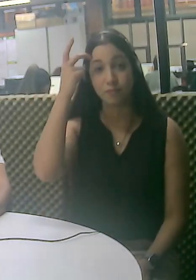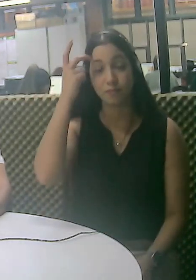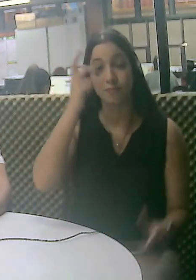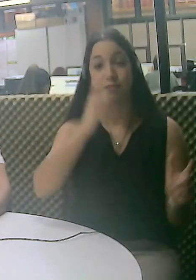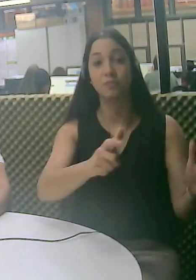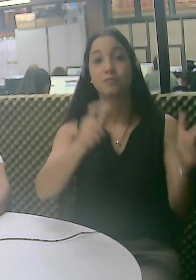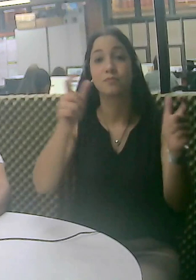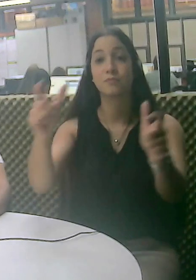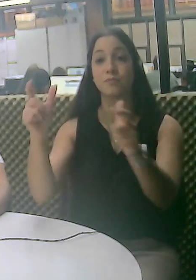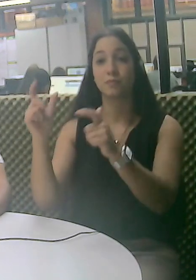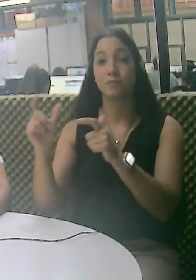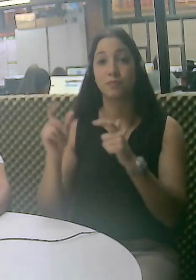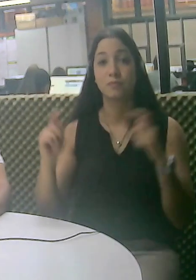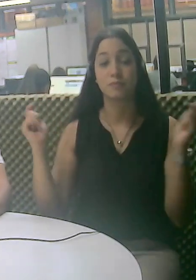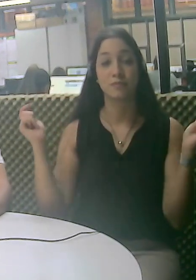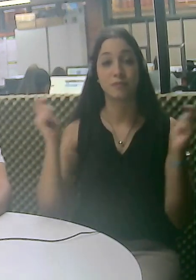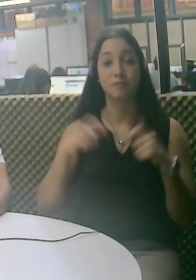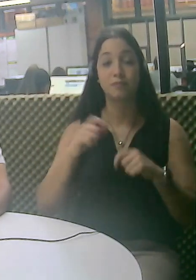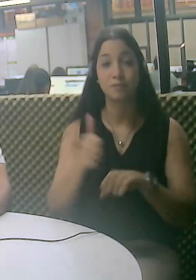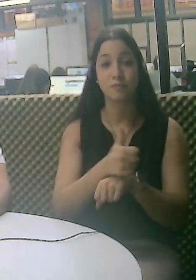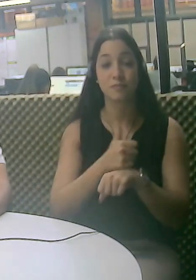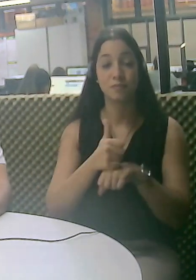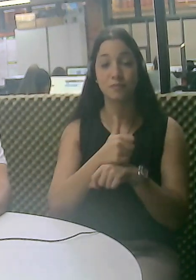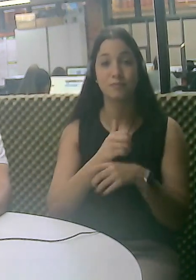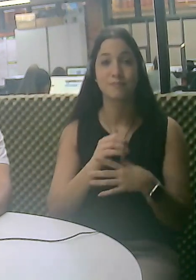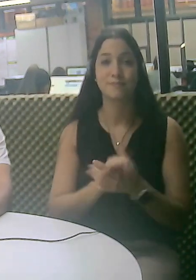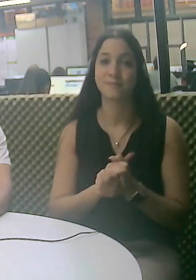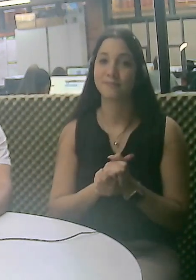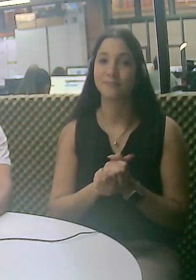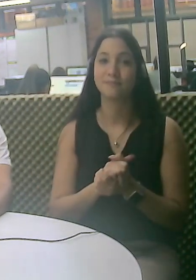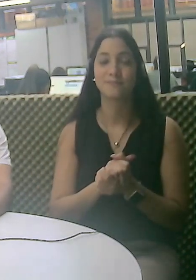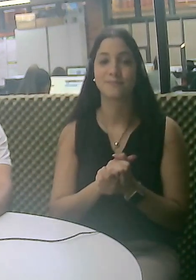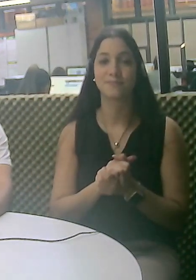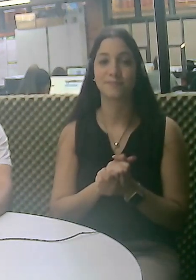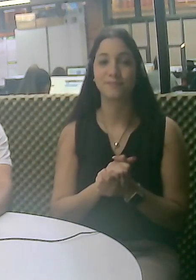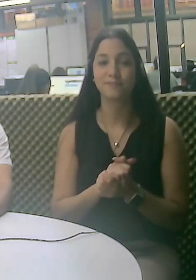locais que serão contemplados pelas melhorias.